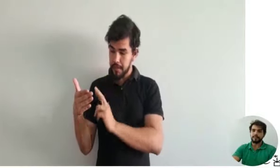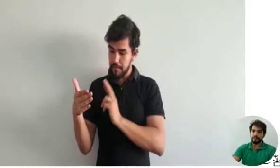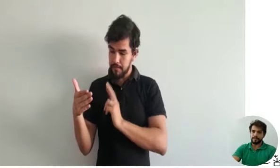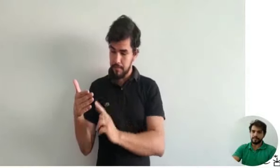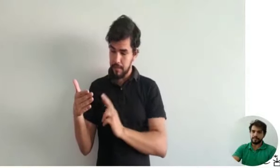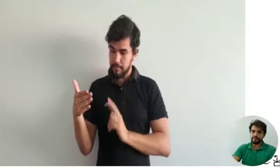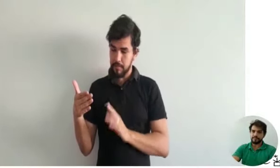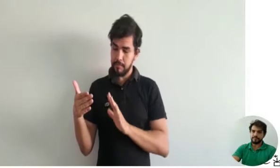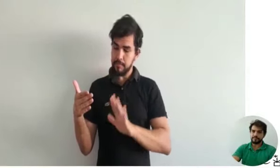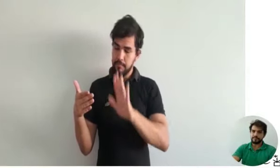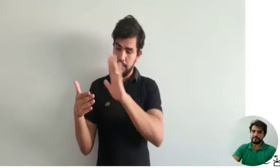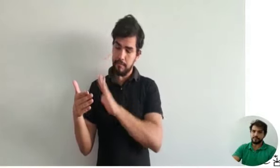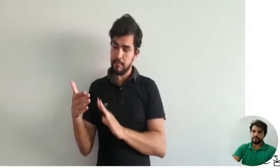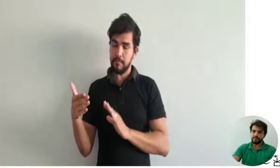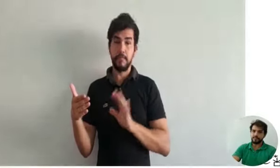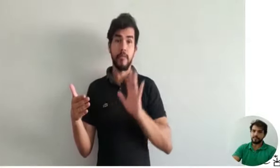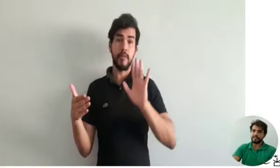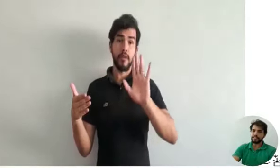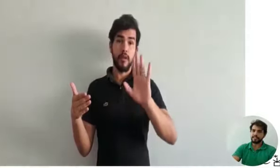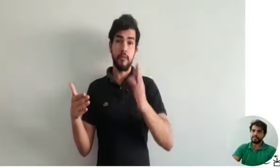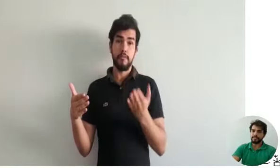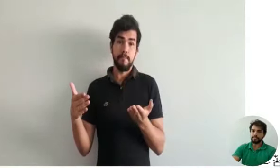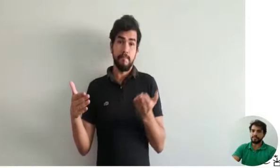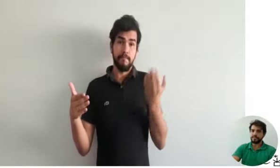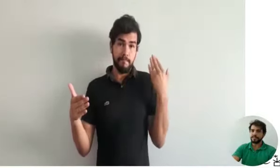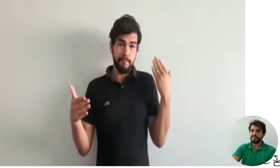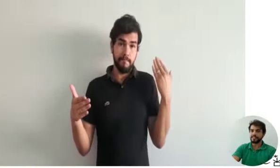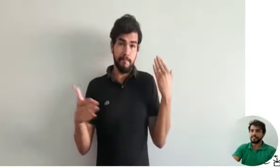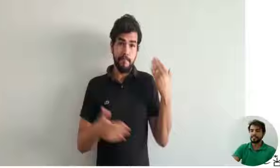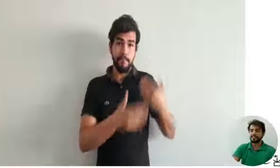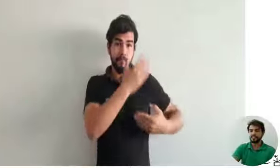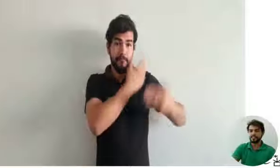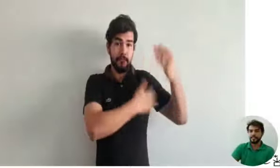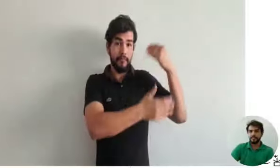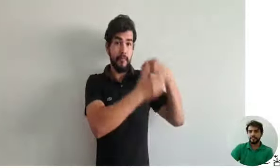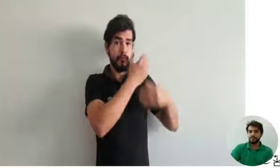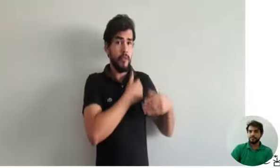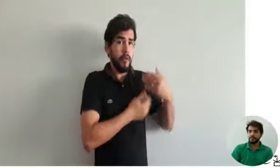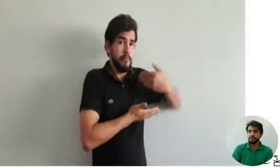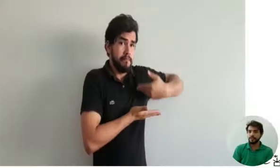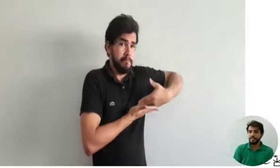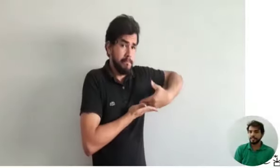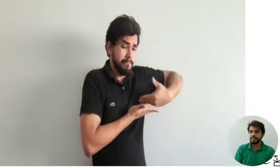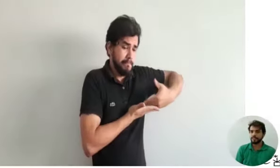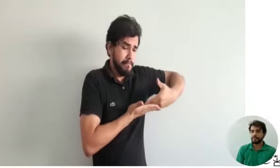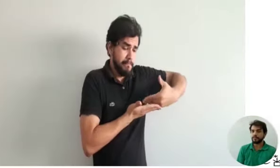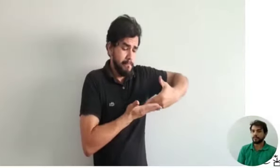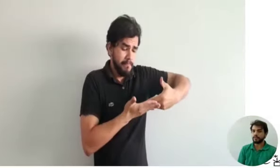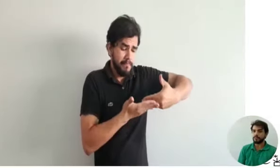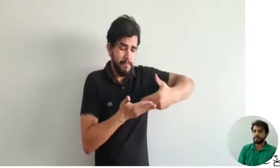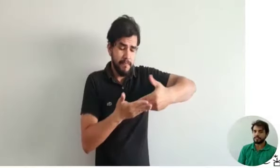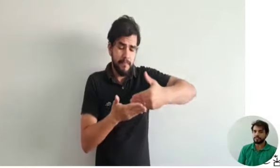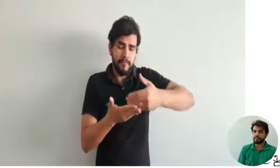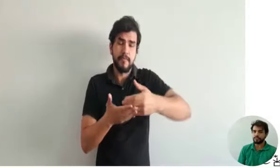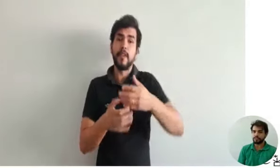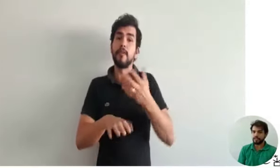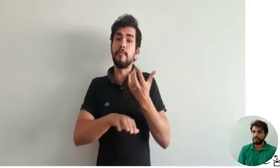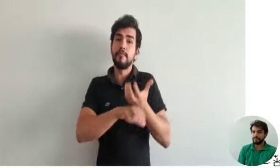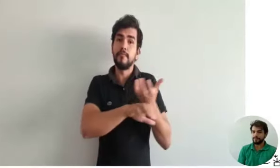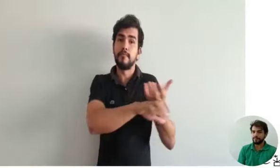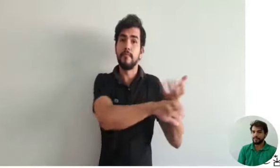responder uma prova, todas essas questões, mas antes, muito antes dessa prova,